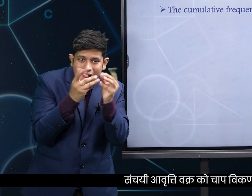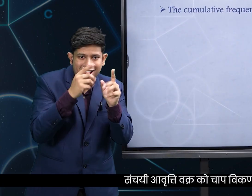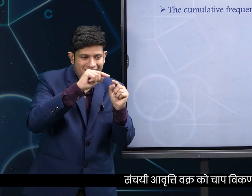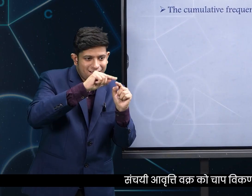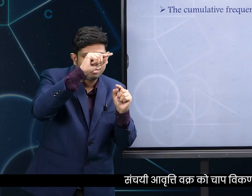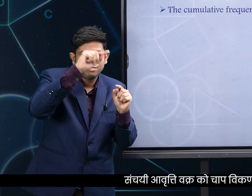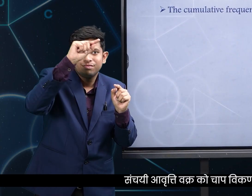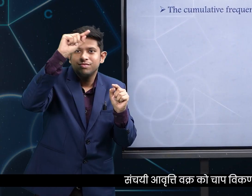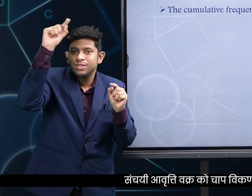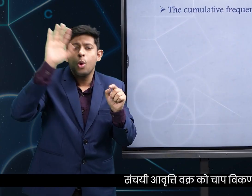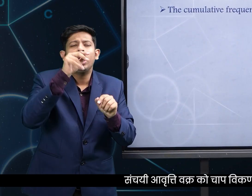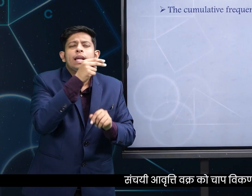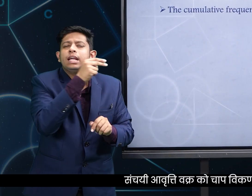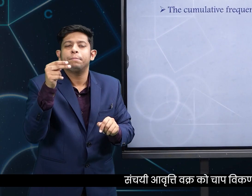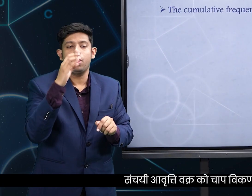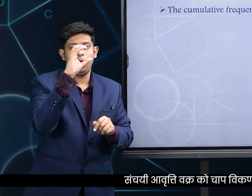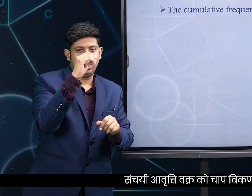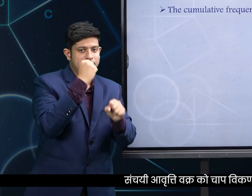को चाप विकर्ण भी कहा जाता है।